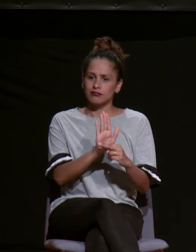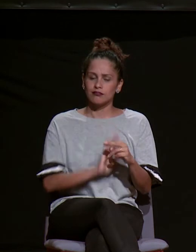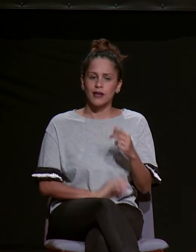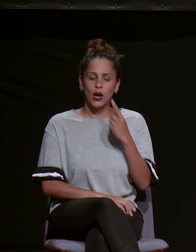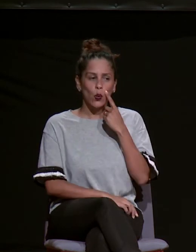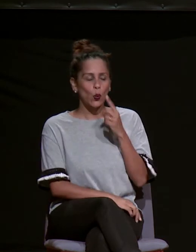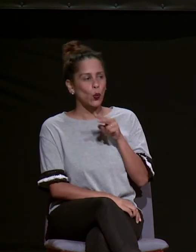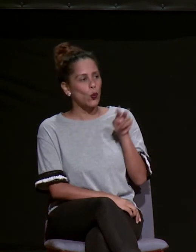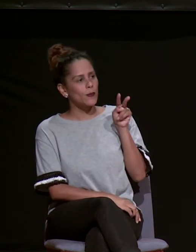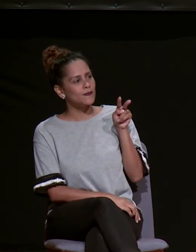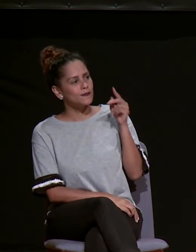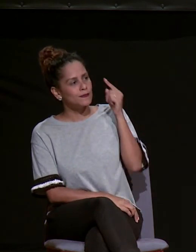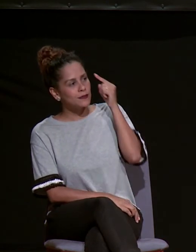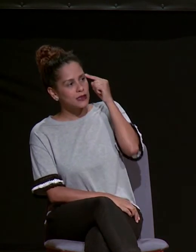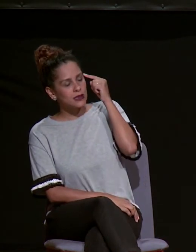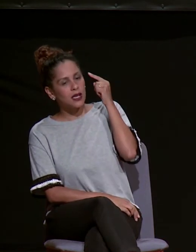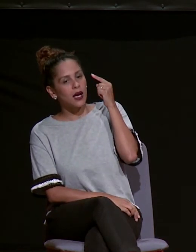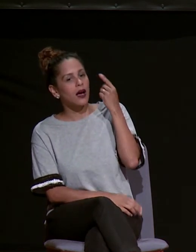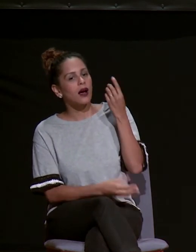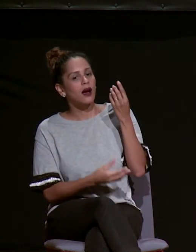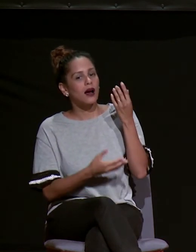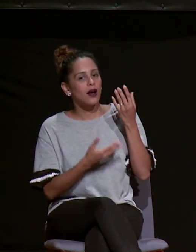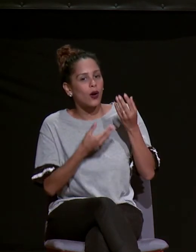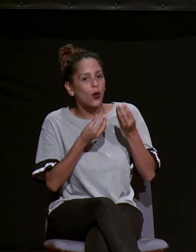driblar essa